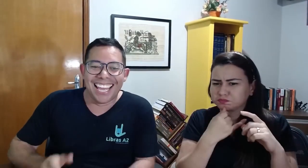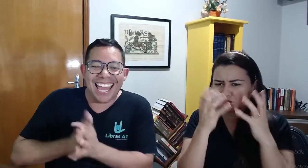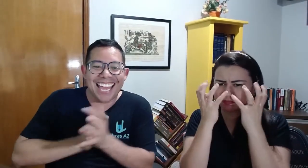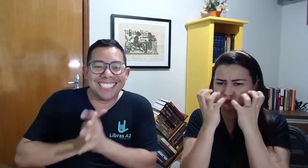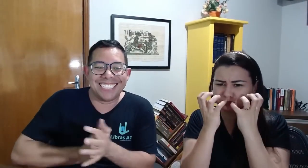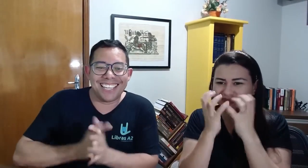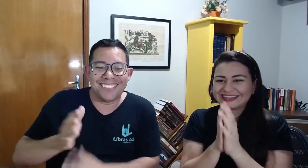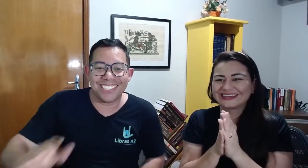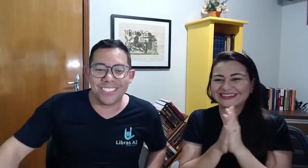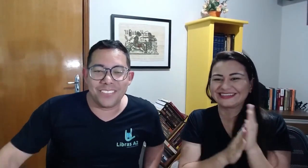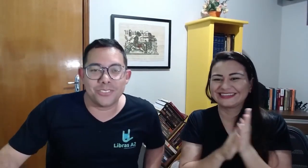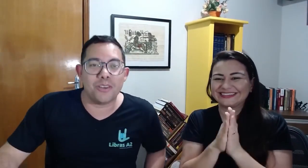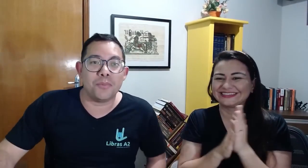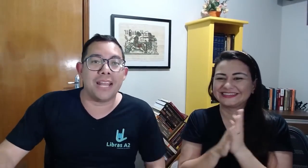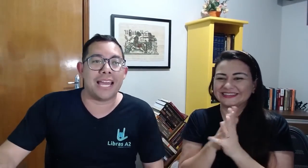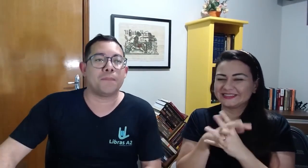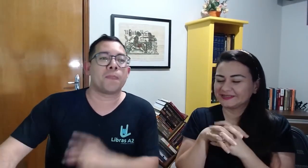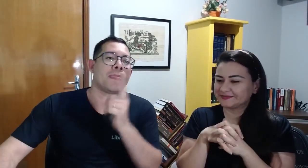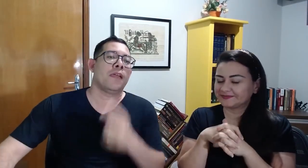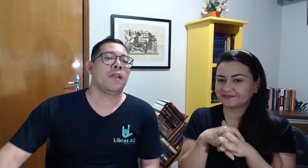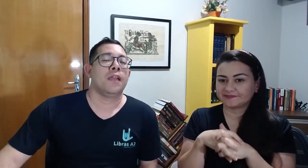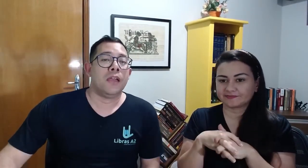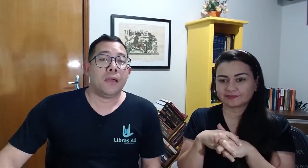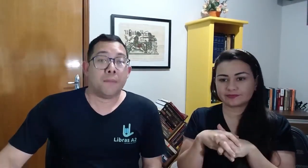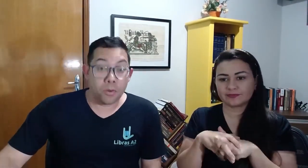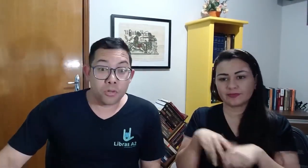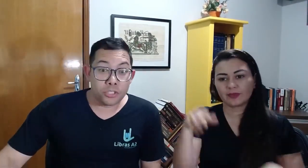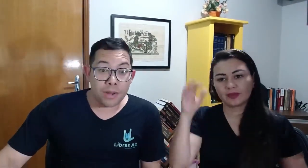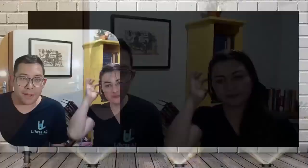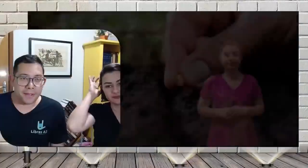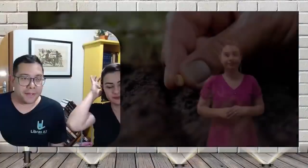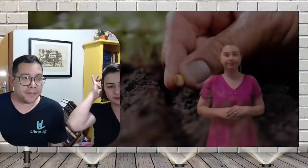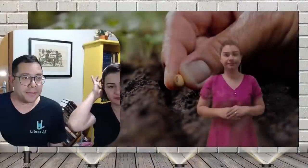É isso aí, fechou, pessoal, vamos lá, hein? Vamos continuar.